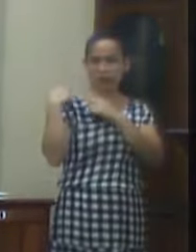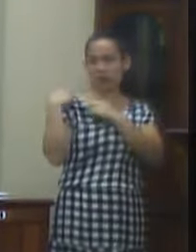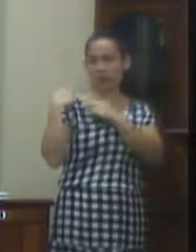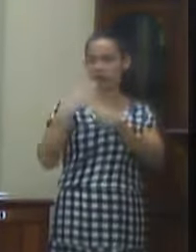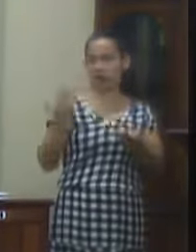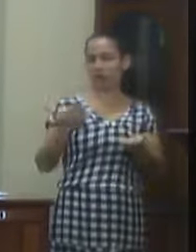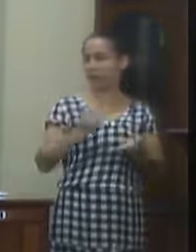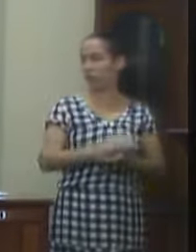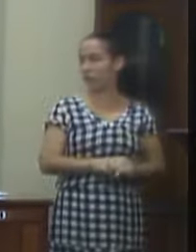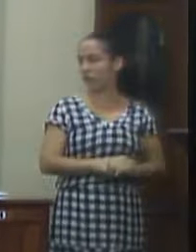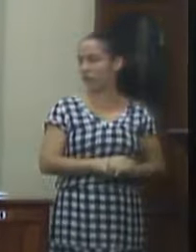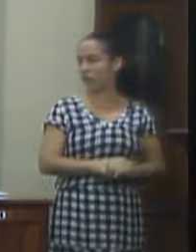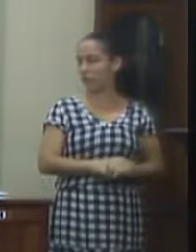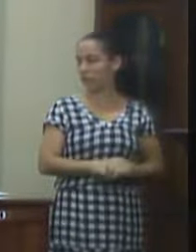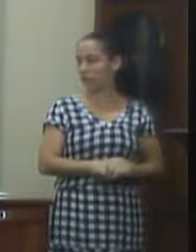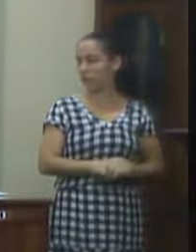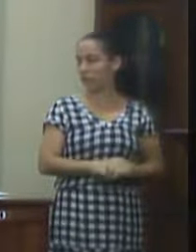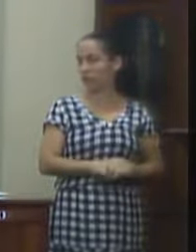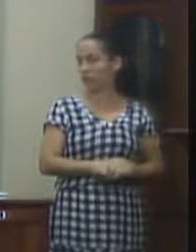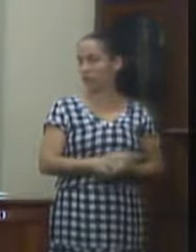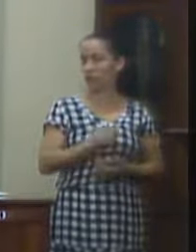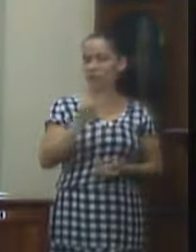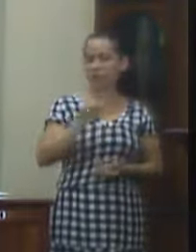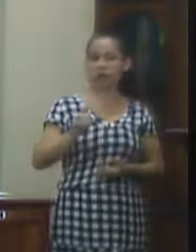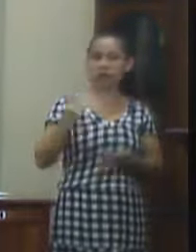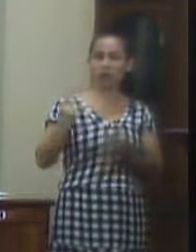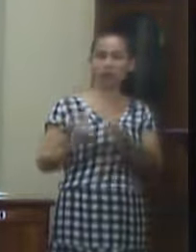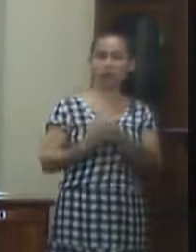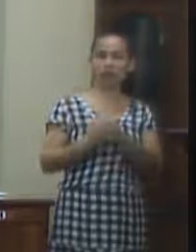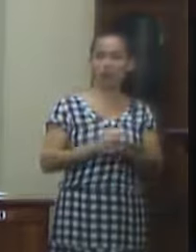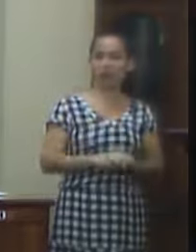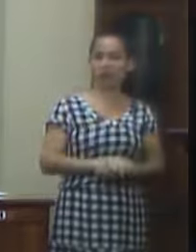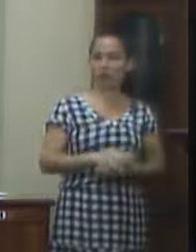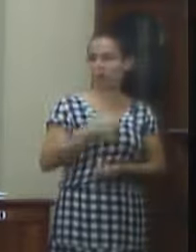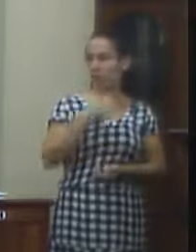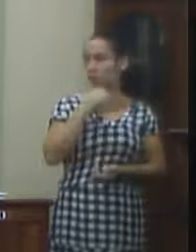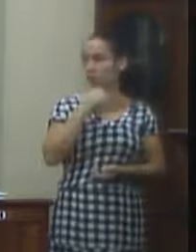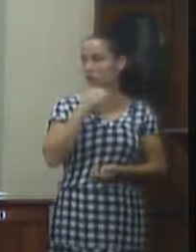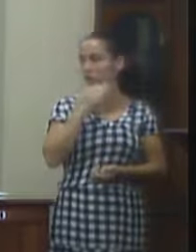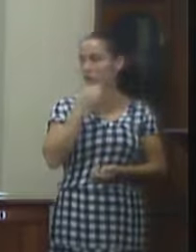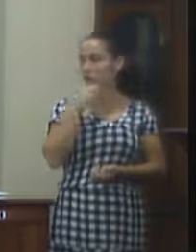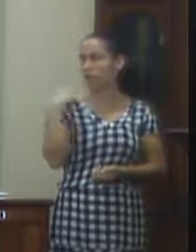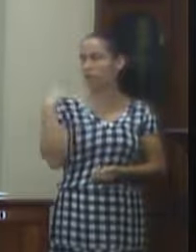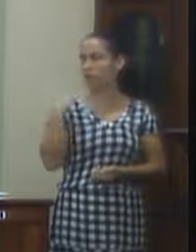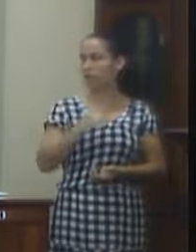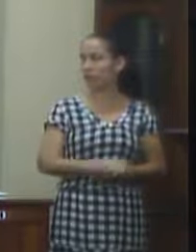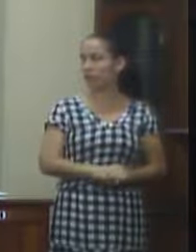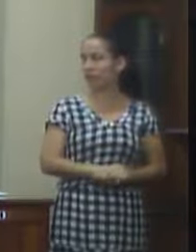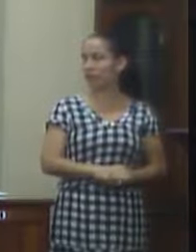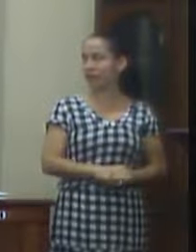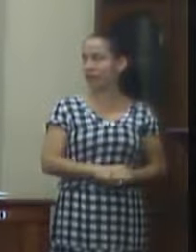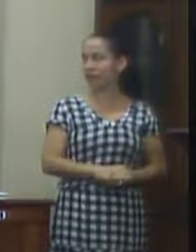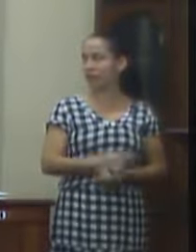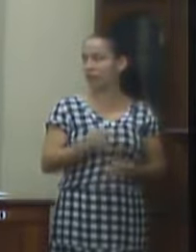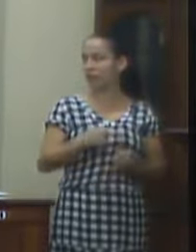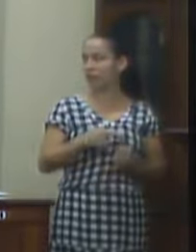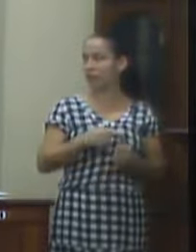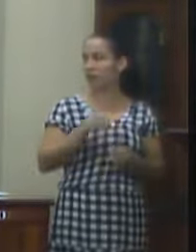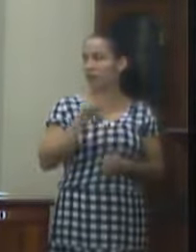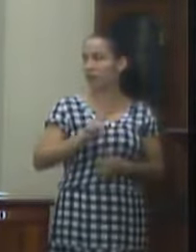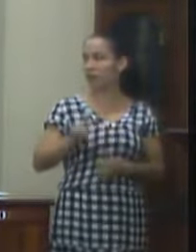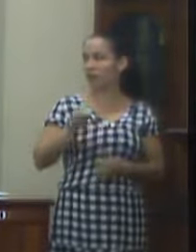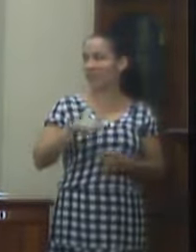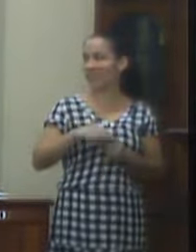Passamos agora ao uso da tribuna pelos senhores vereadores. O primeiro a fazer uso da